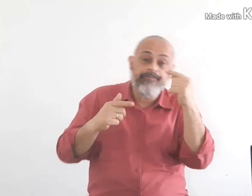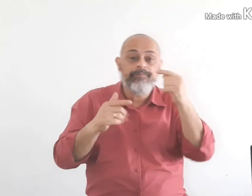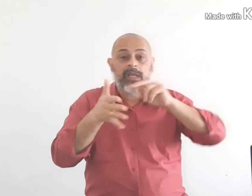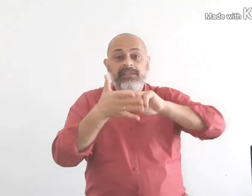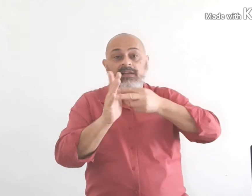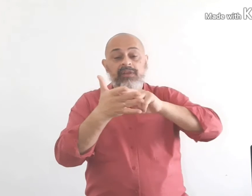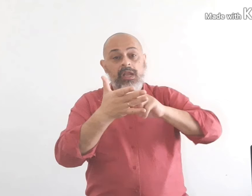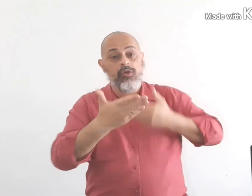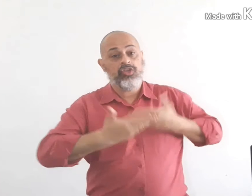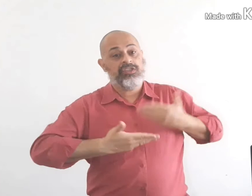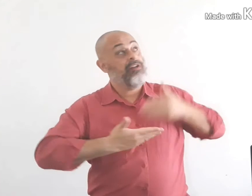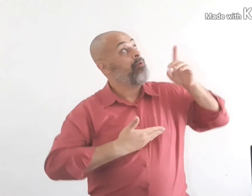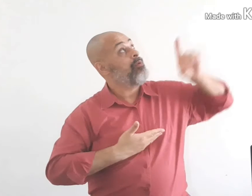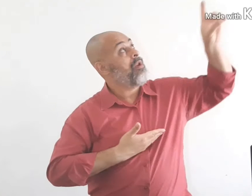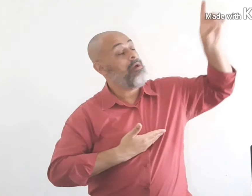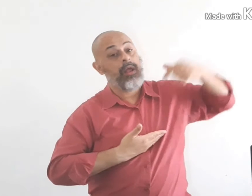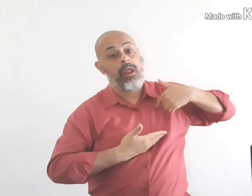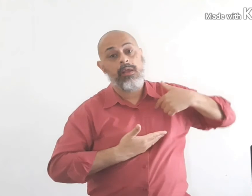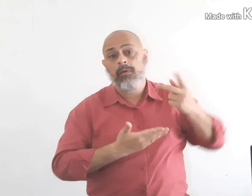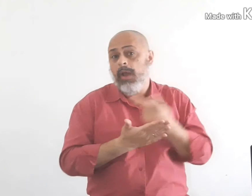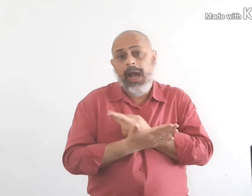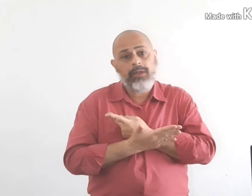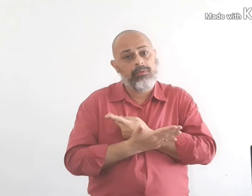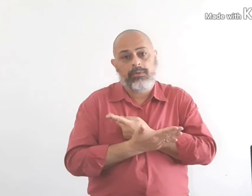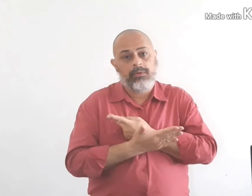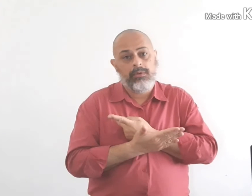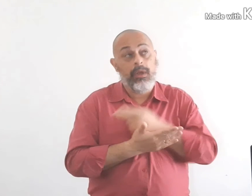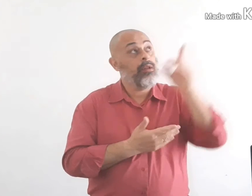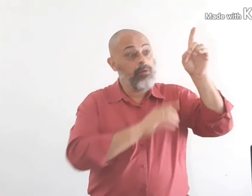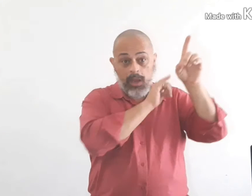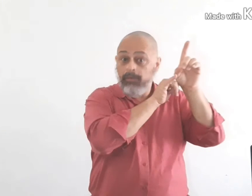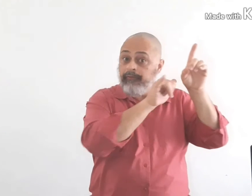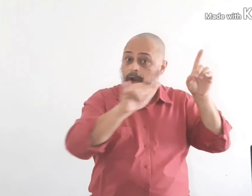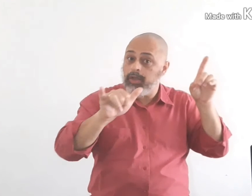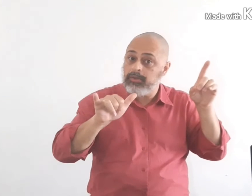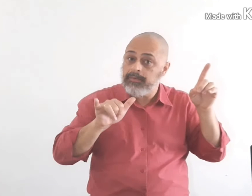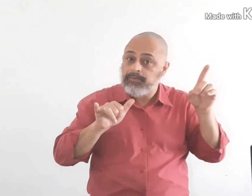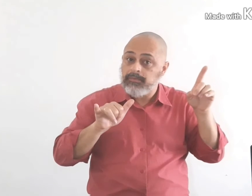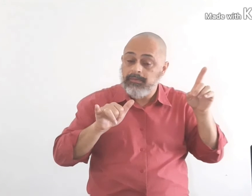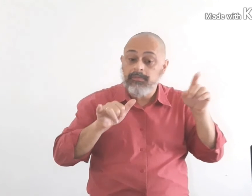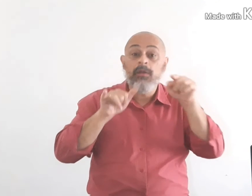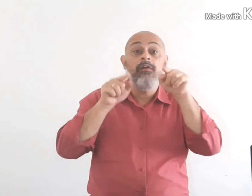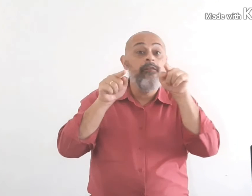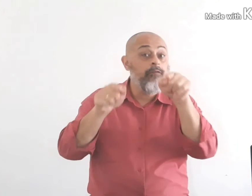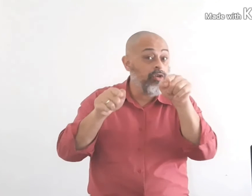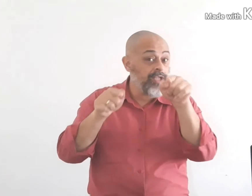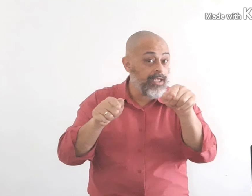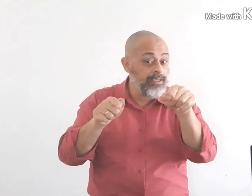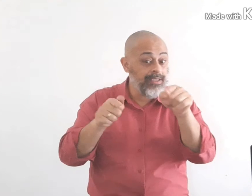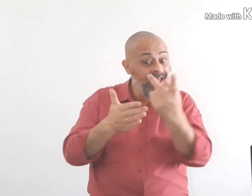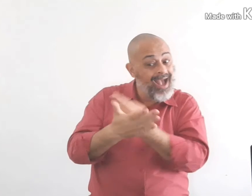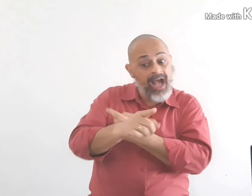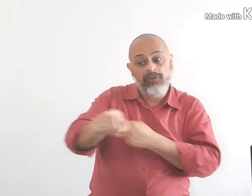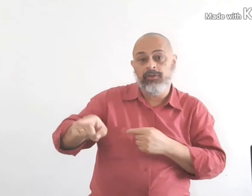Senhor. Portanto, diz a casa de Israel, assim diz o Senhor Deus, convertei-vos